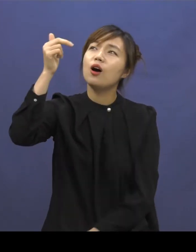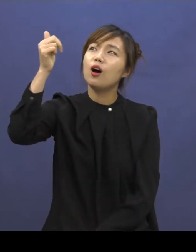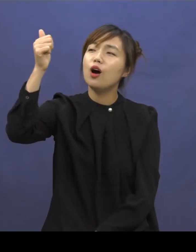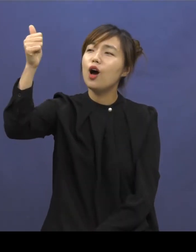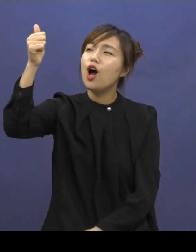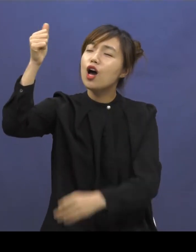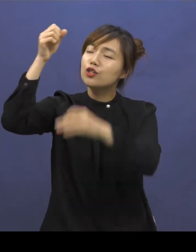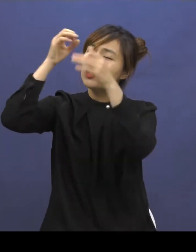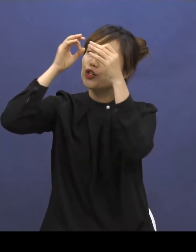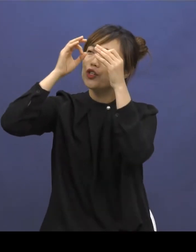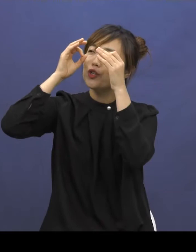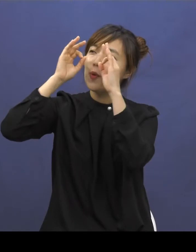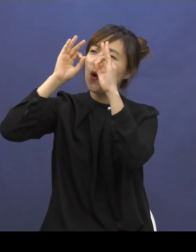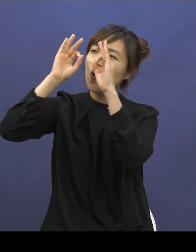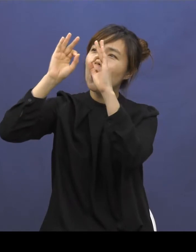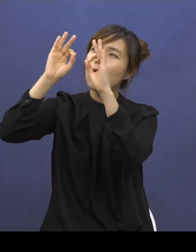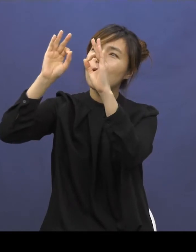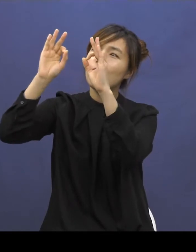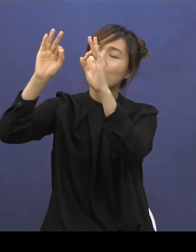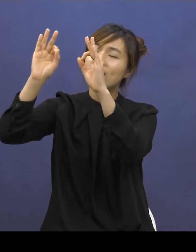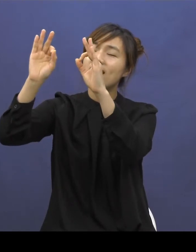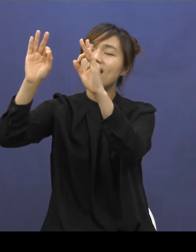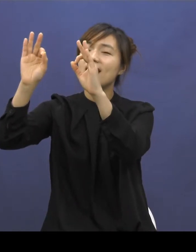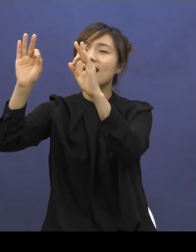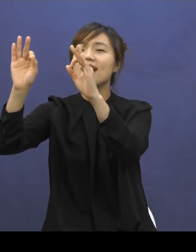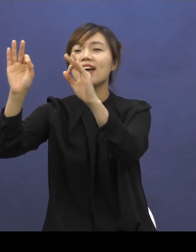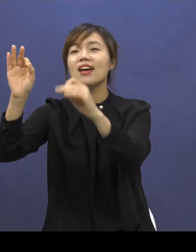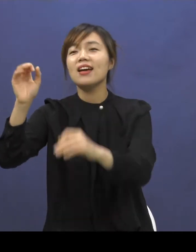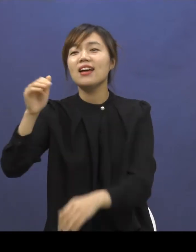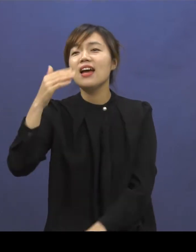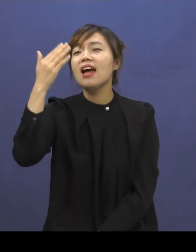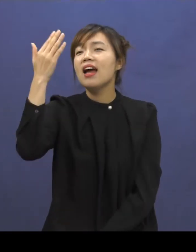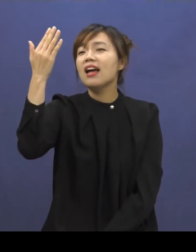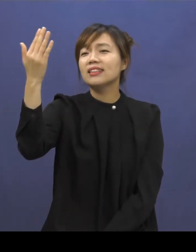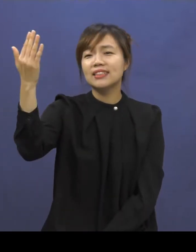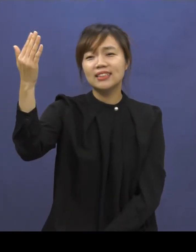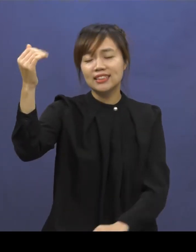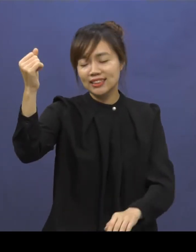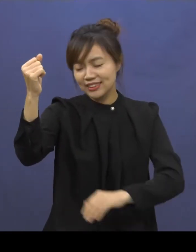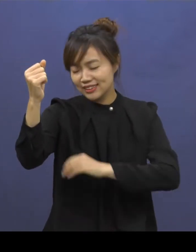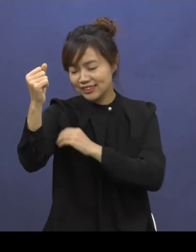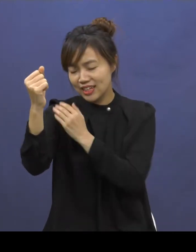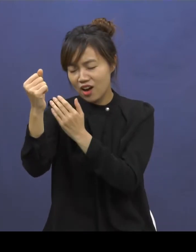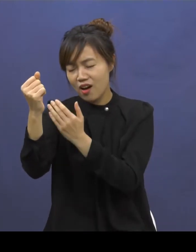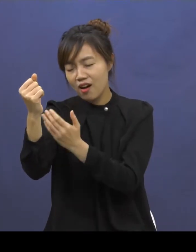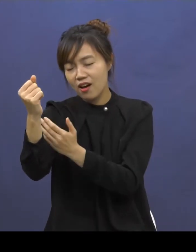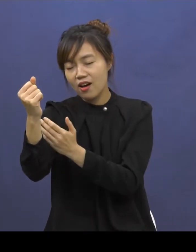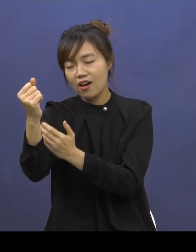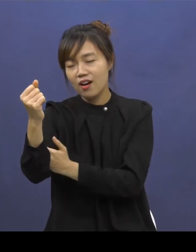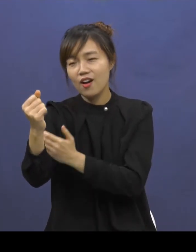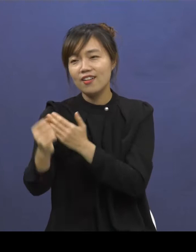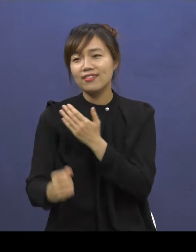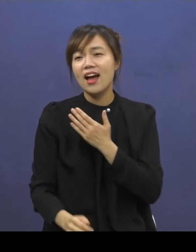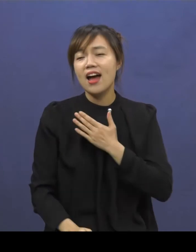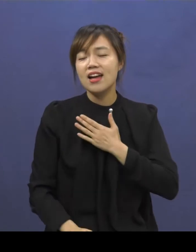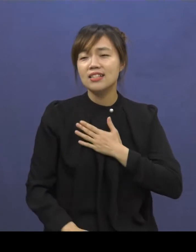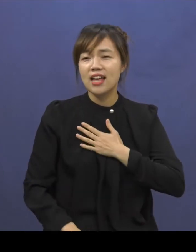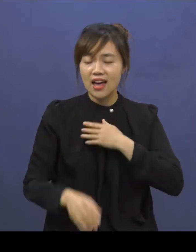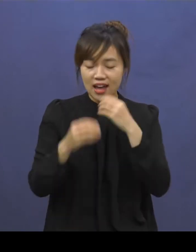눈들어 주 보내 그 능력 날